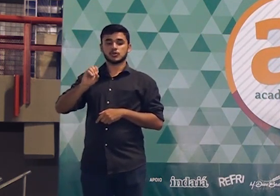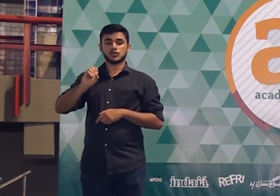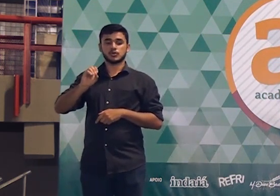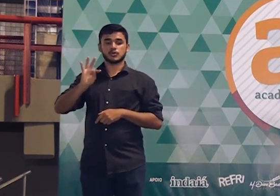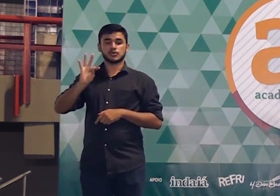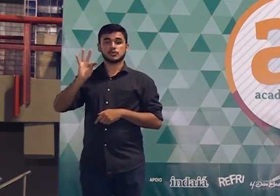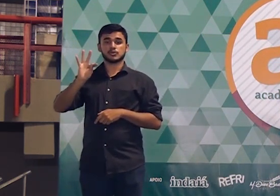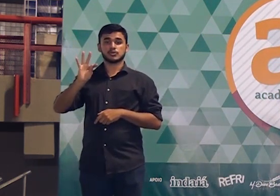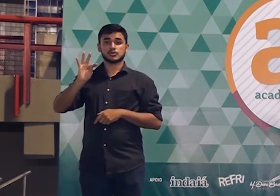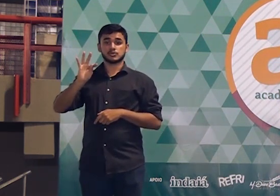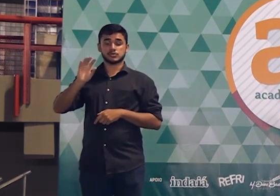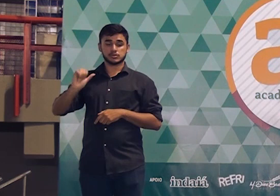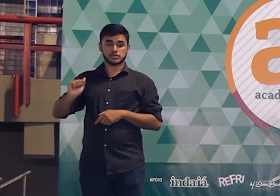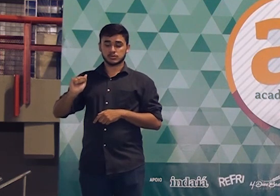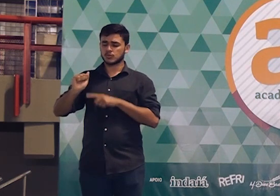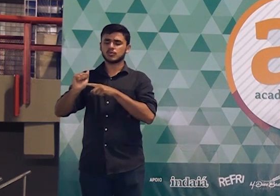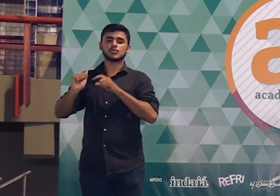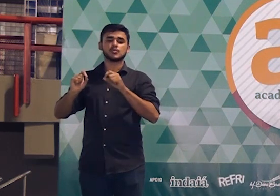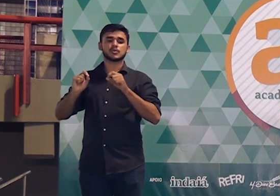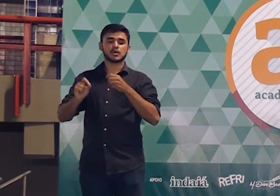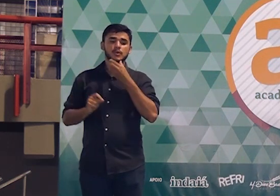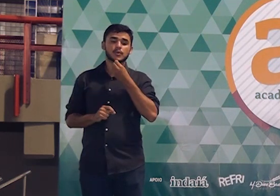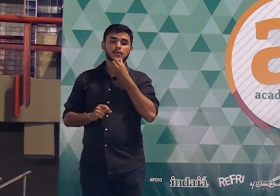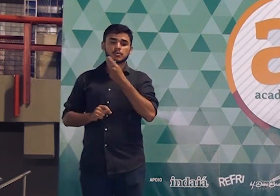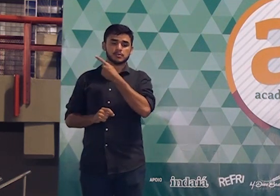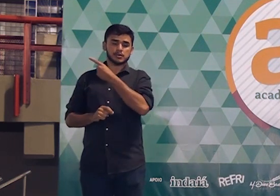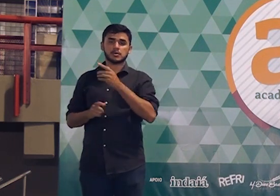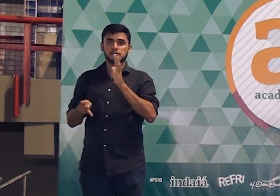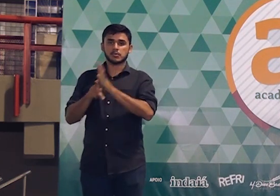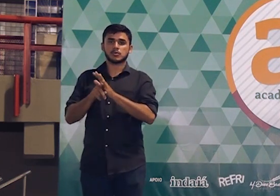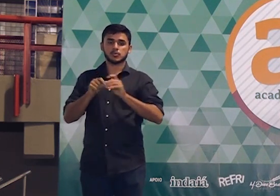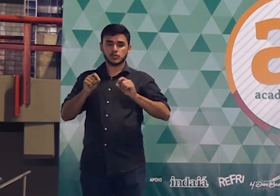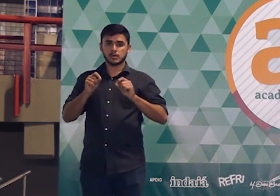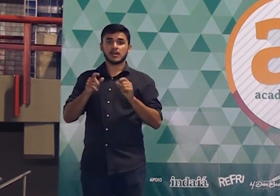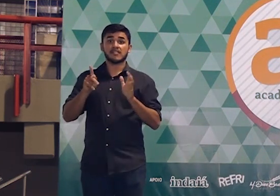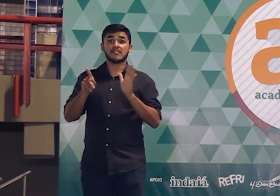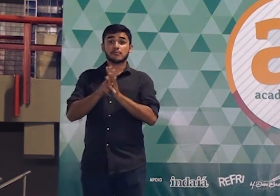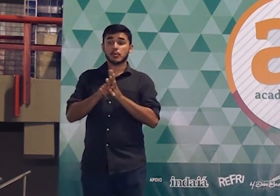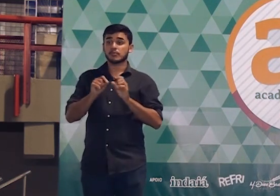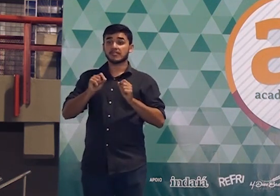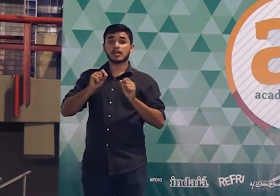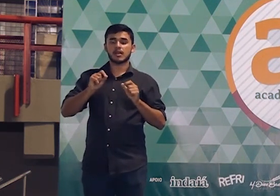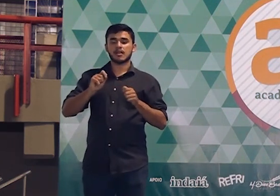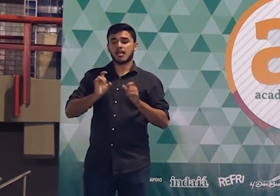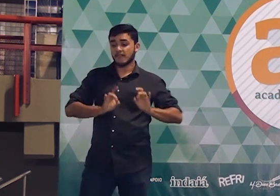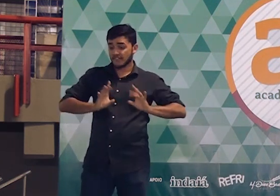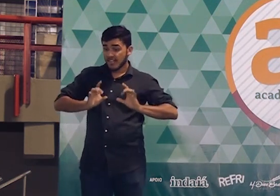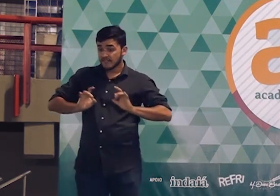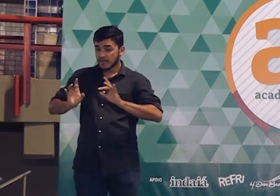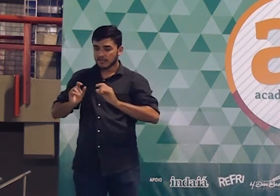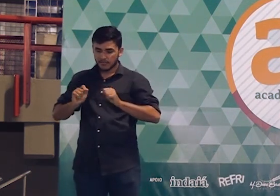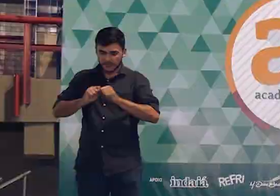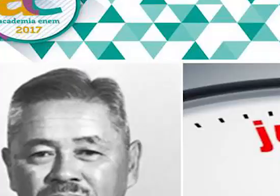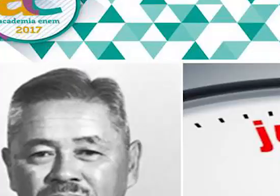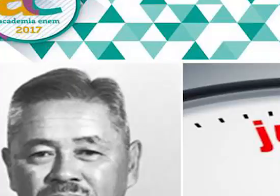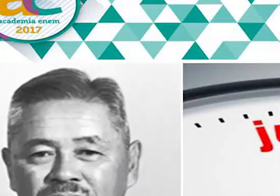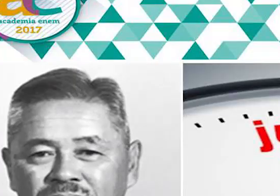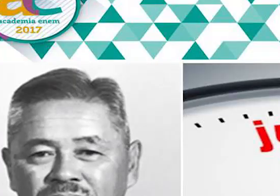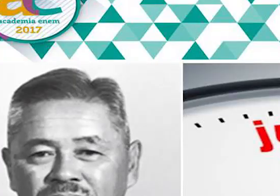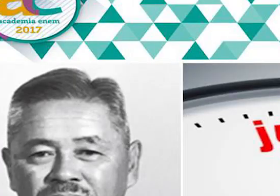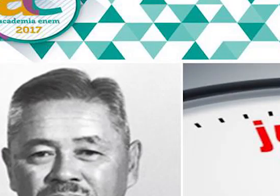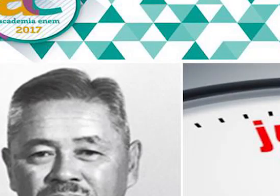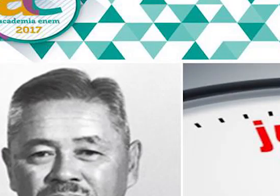cara que desenvolveu um modelo de produção flexível dentro da fábrica da Toyota, no